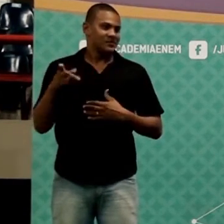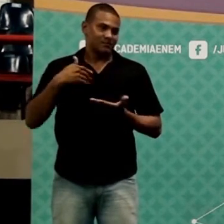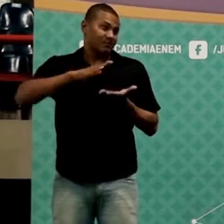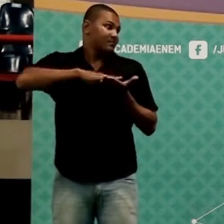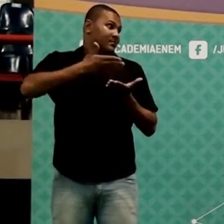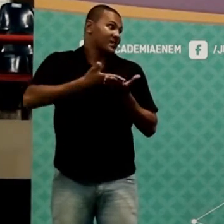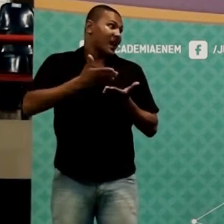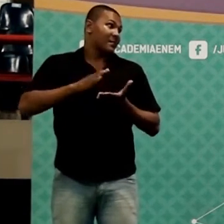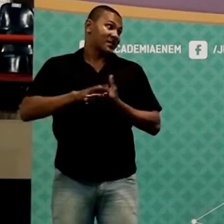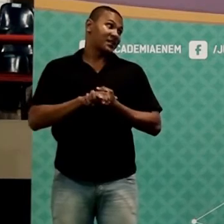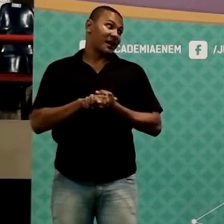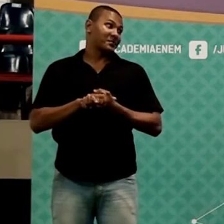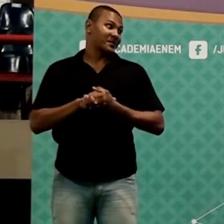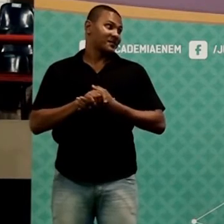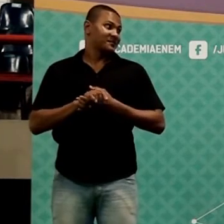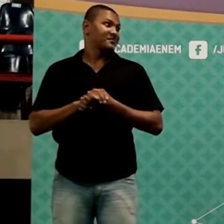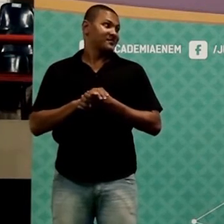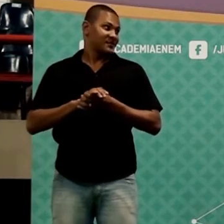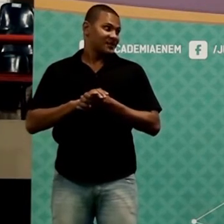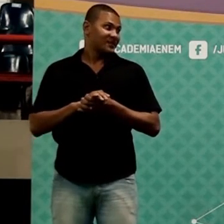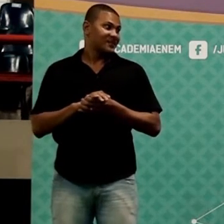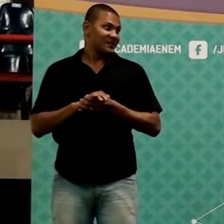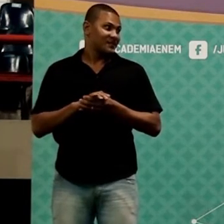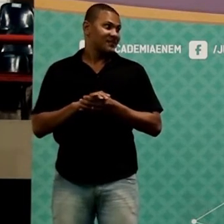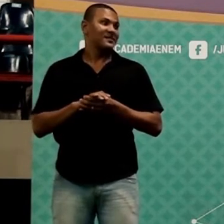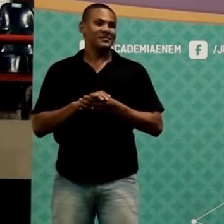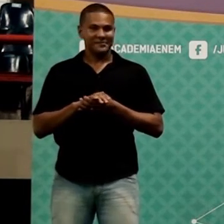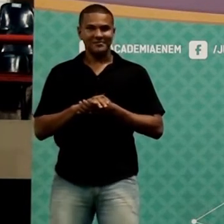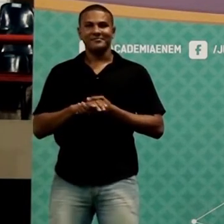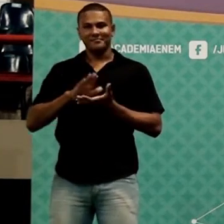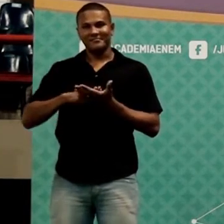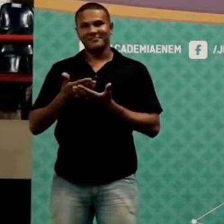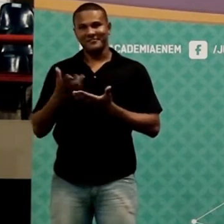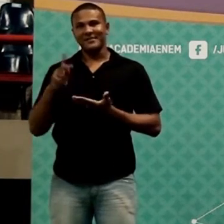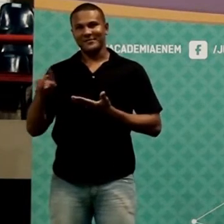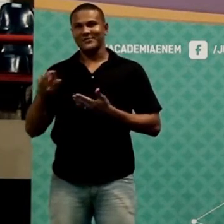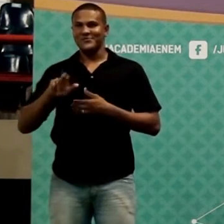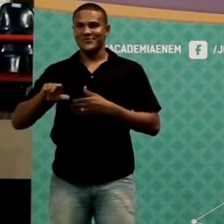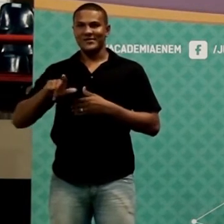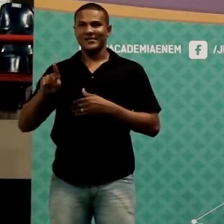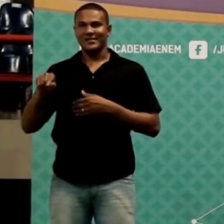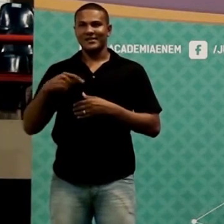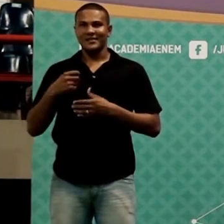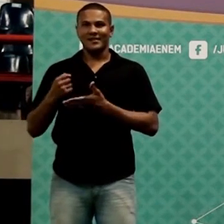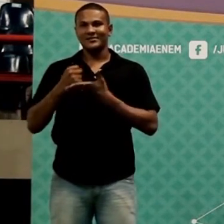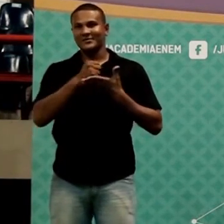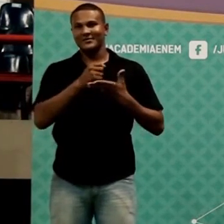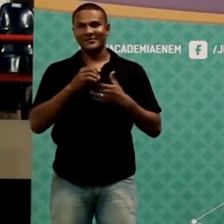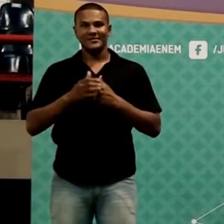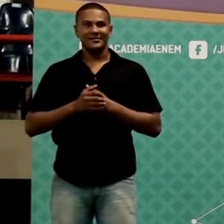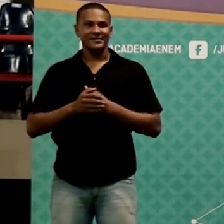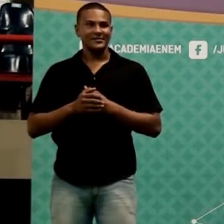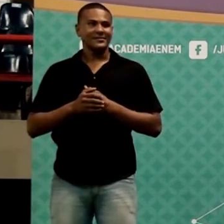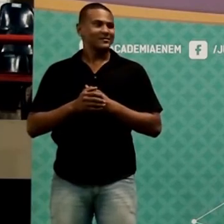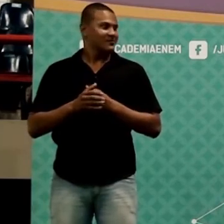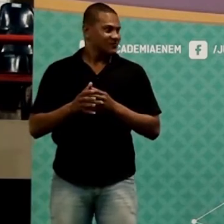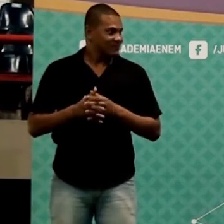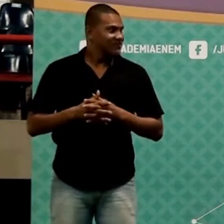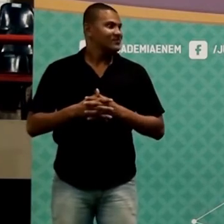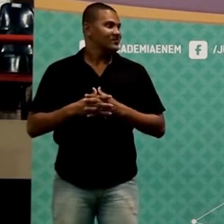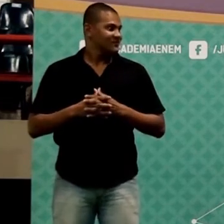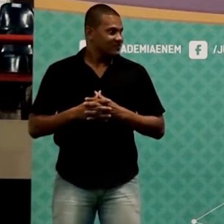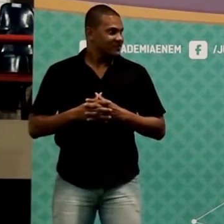você não é professor. Você é o jovem dos sinais, o jovem que ajuda a gente. O seu colega que